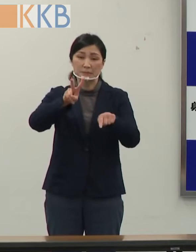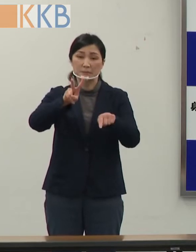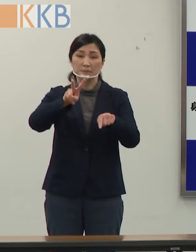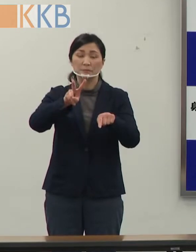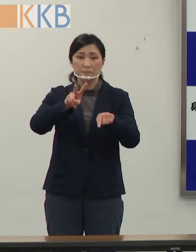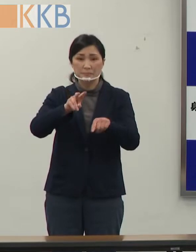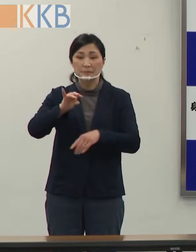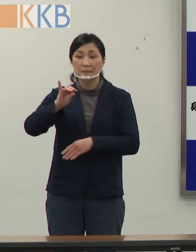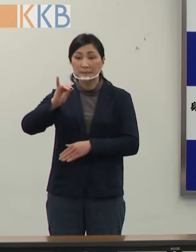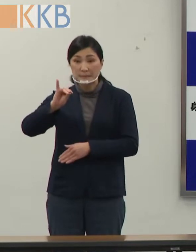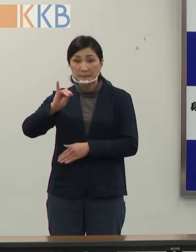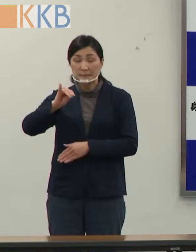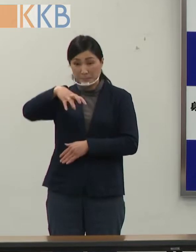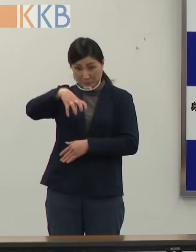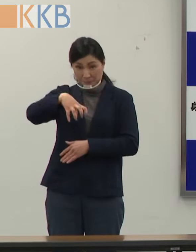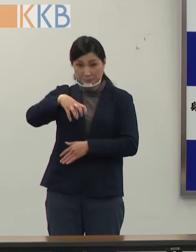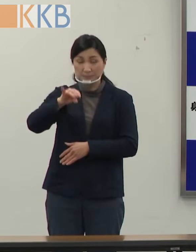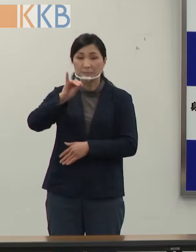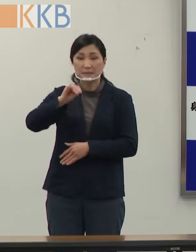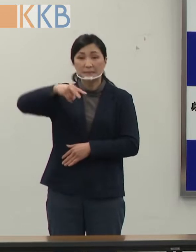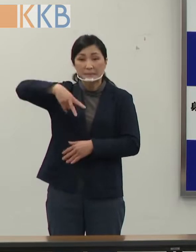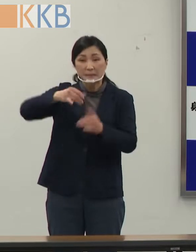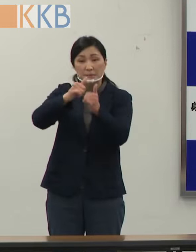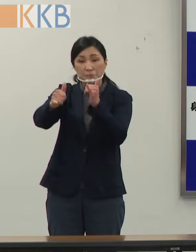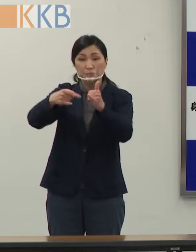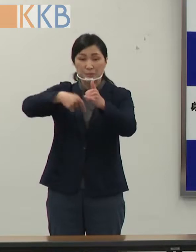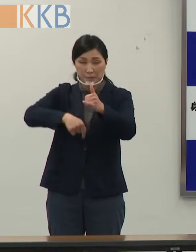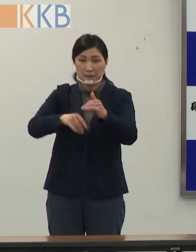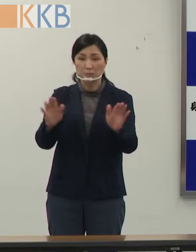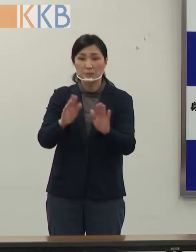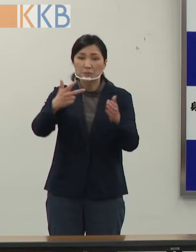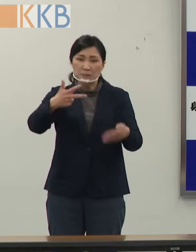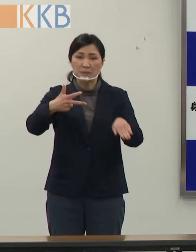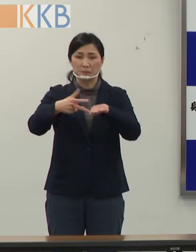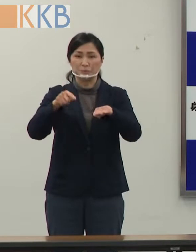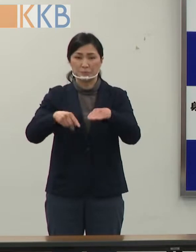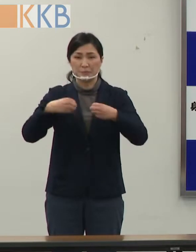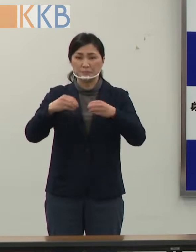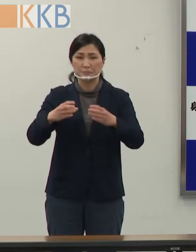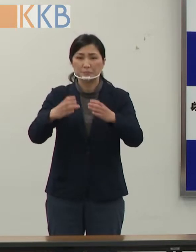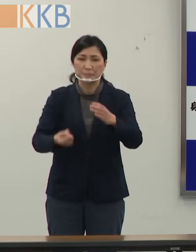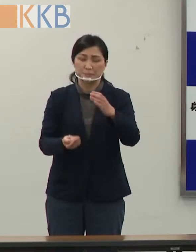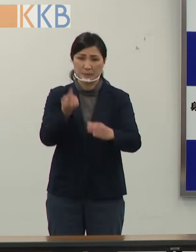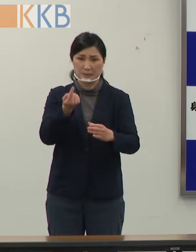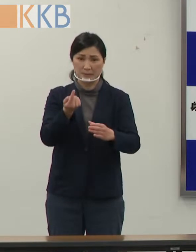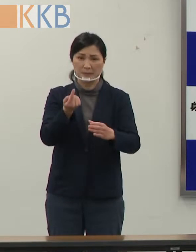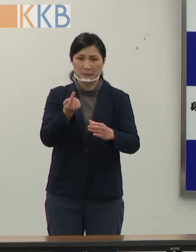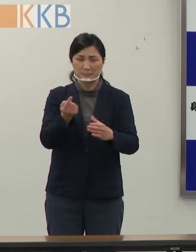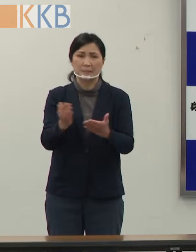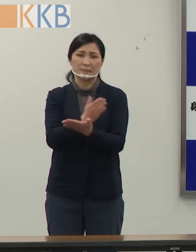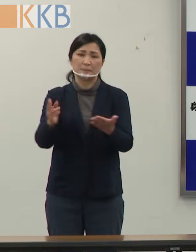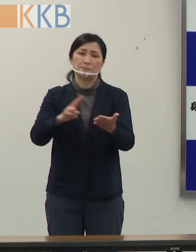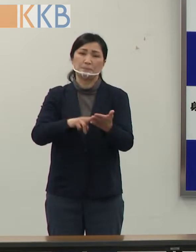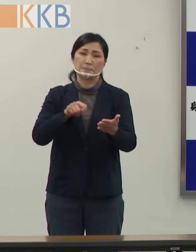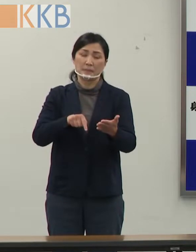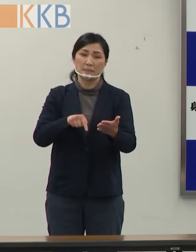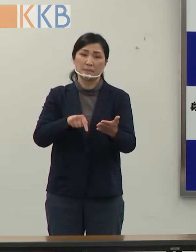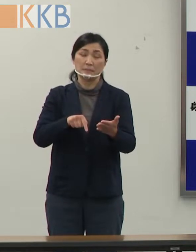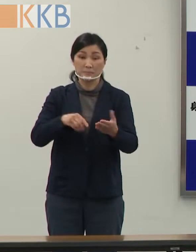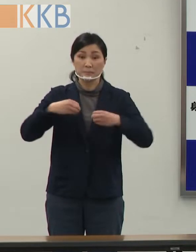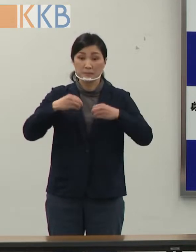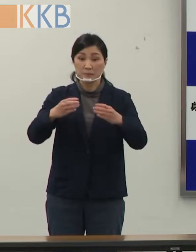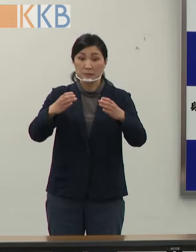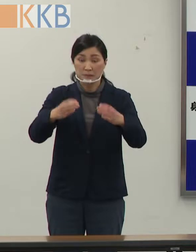連する感染が判明いたしました。このため新たにクラスターが発生したと判断し、当該感染をクラス